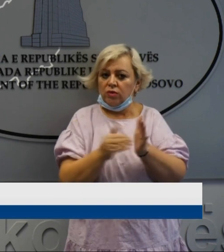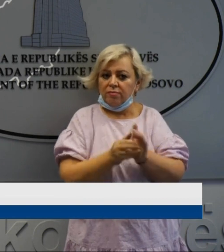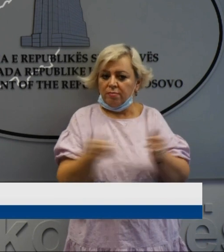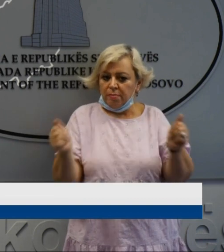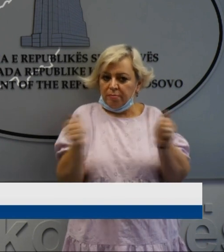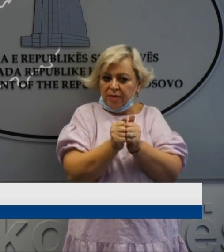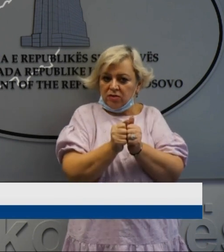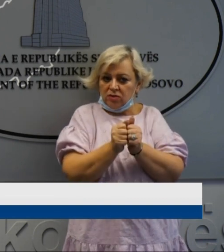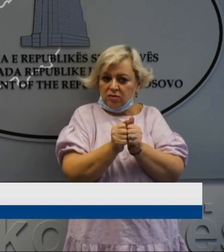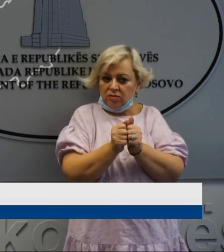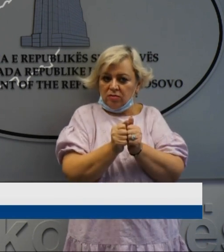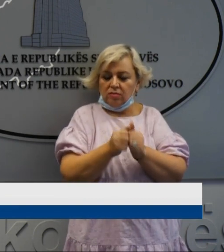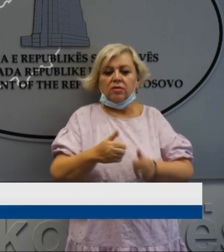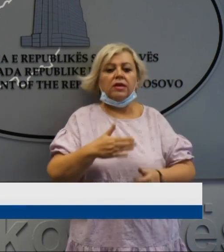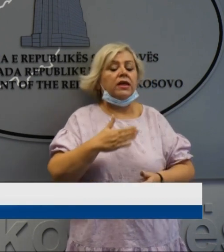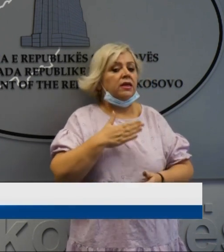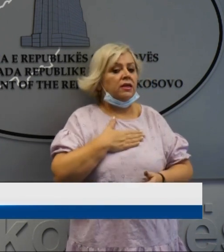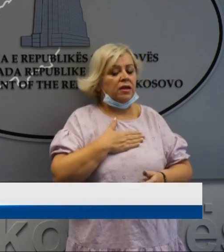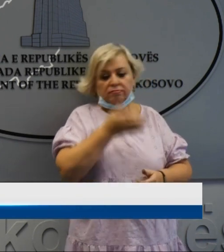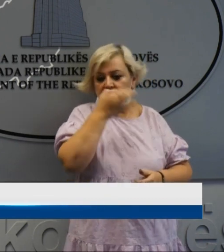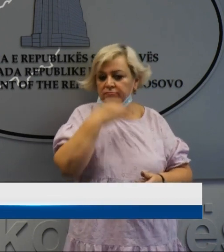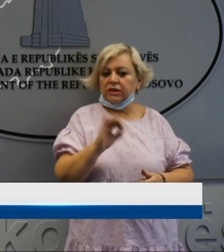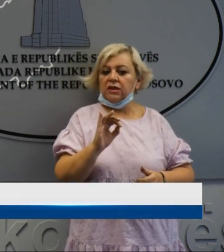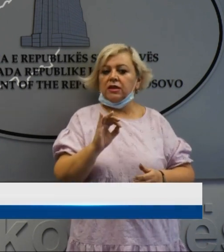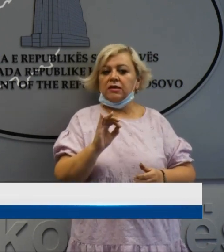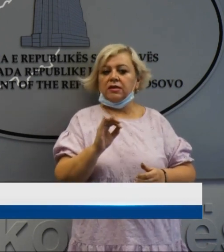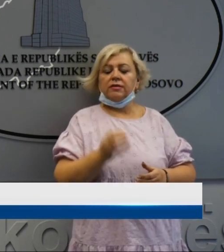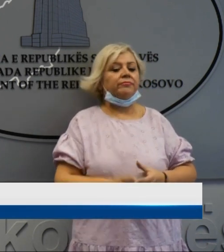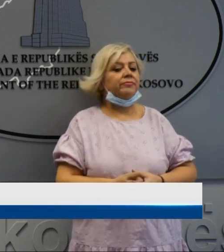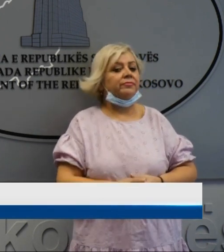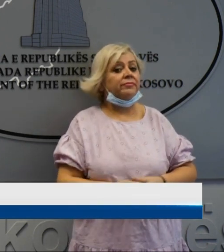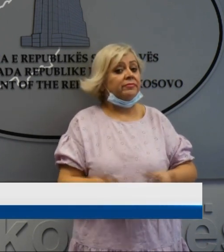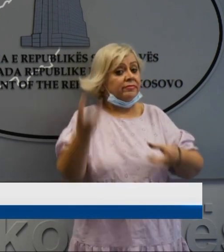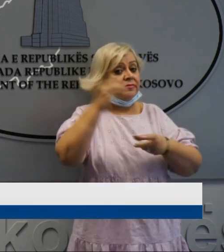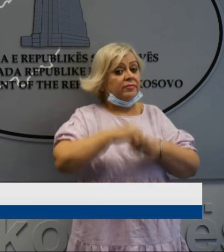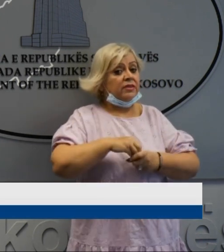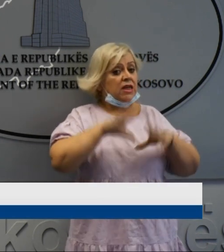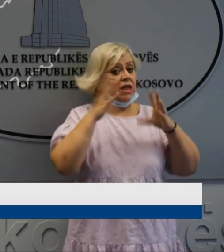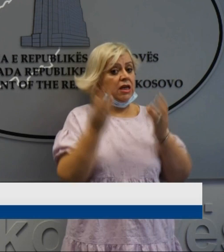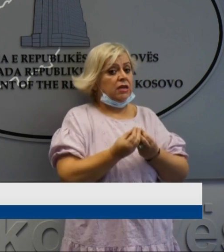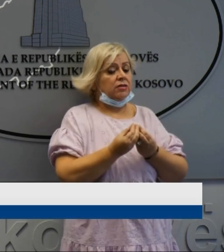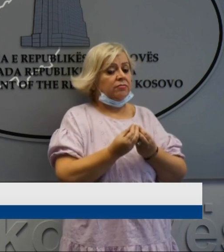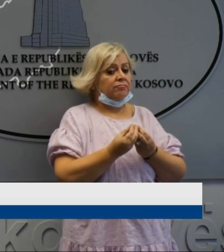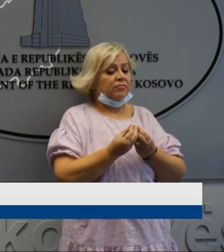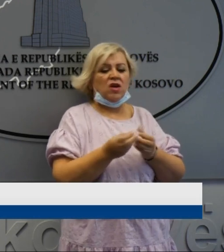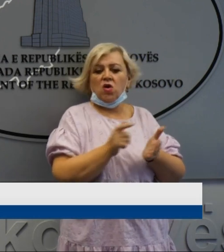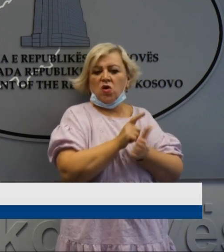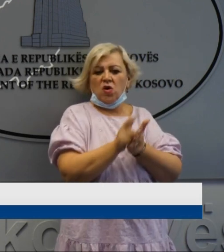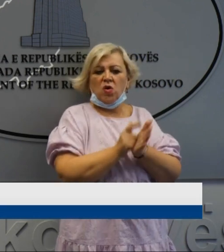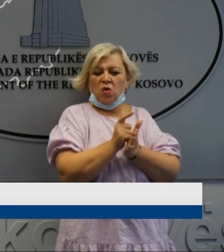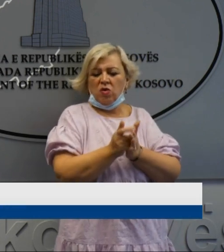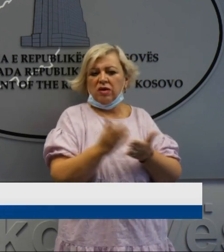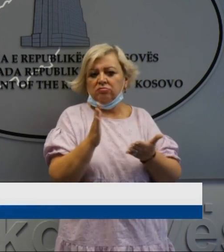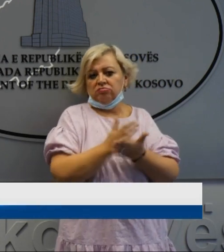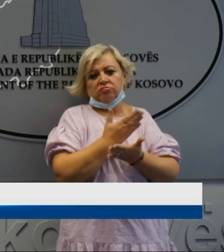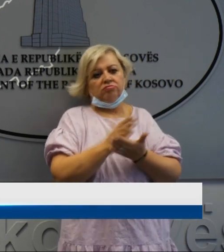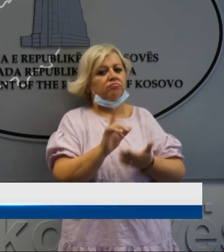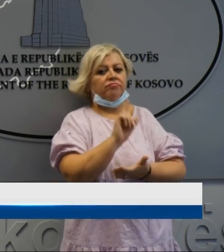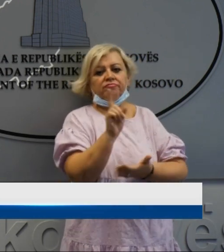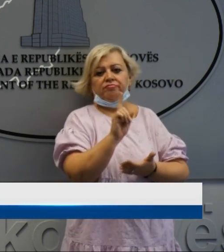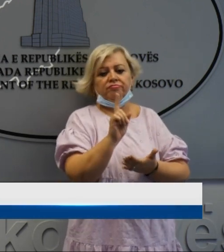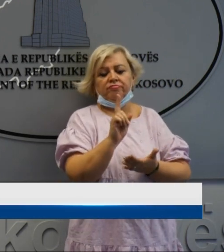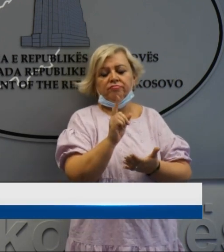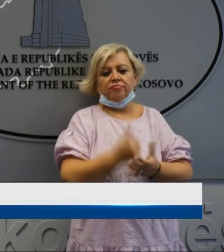bashkë. Ne do ta bëjmë më të mirën që të përfshihen të gjithë dhe nuk është koha e ndasive në një